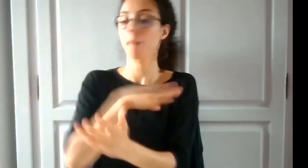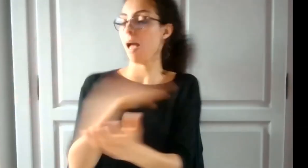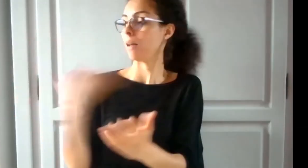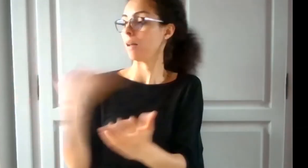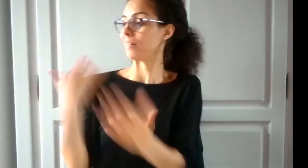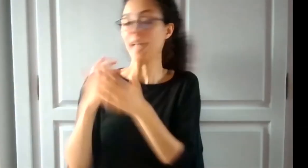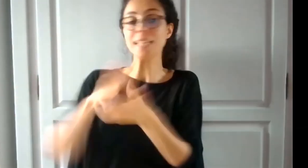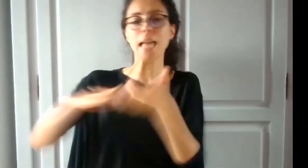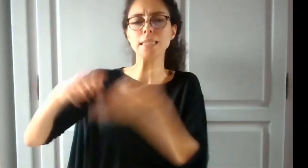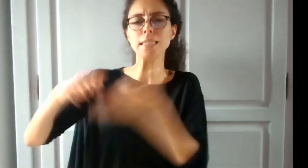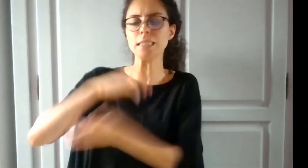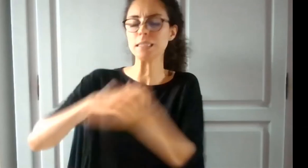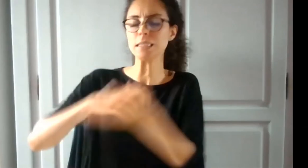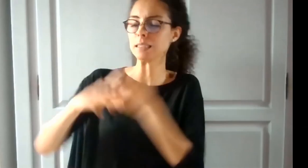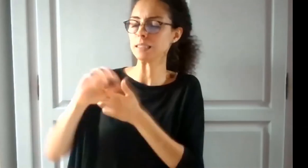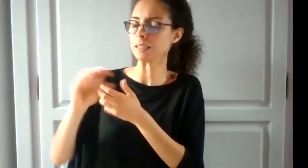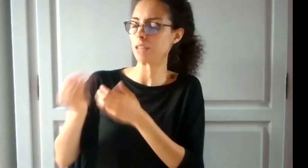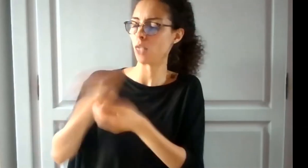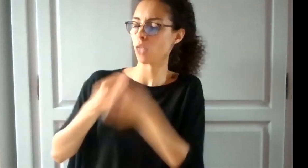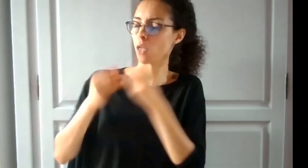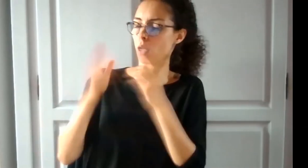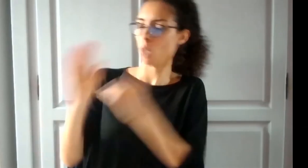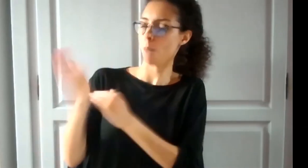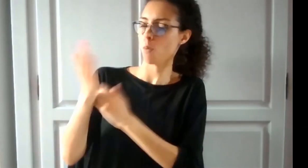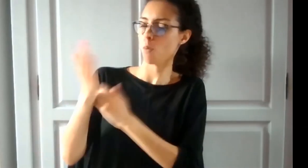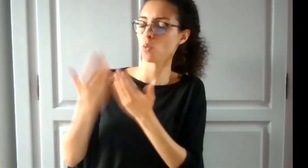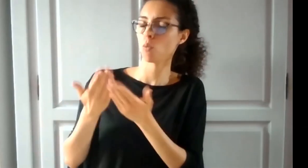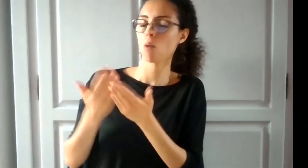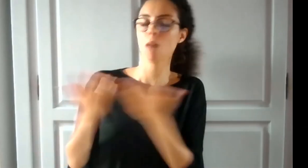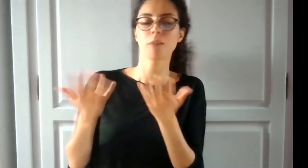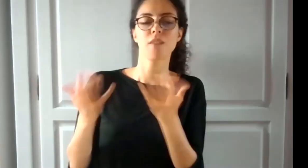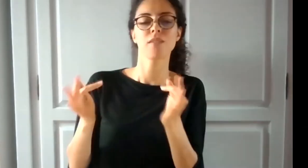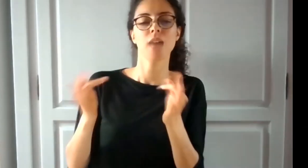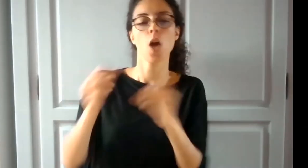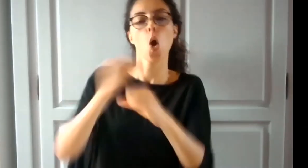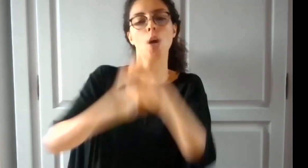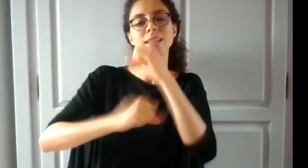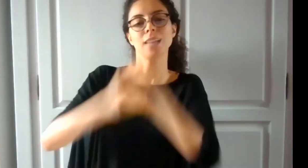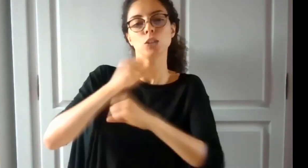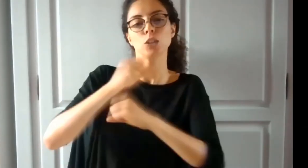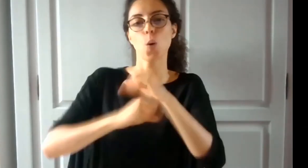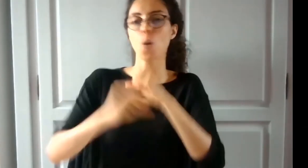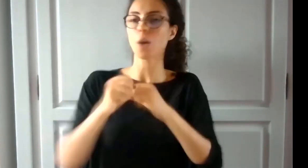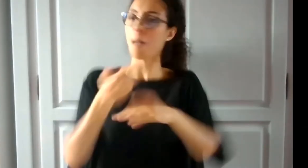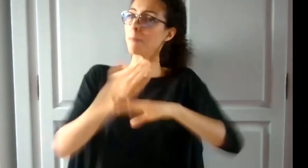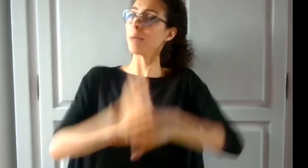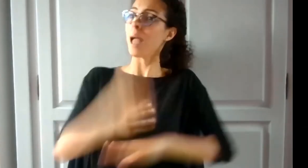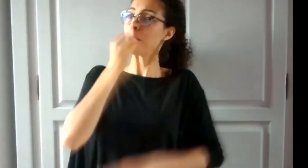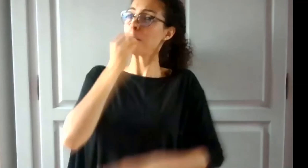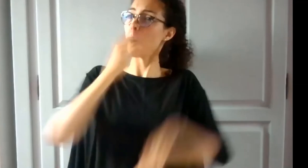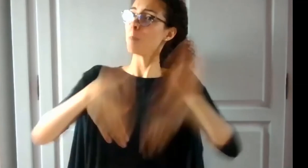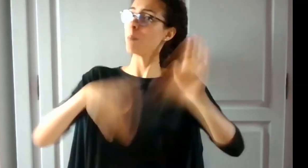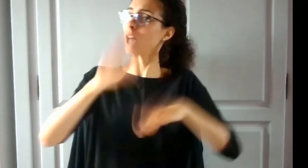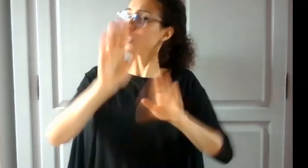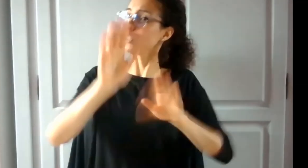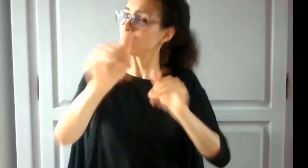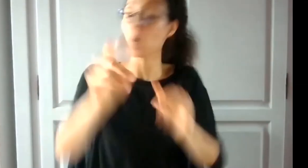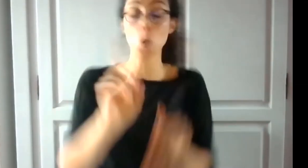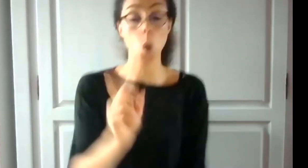que finalement, les modalités organisationnelles n'étaient pas complètement opérationnelles dès lors qu'il y avait des changements de